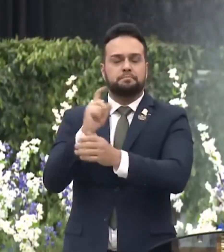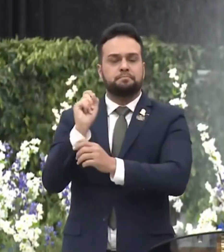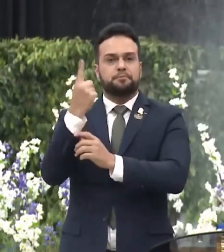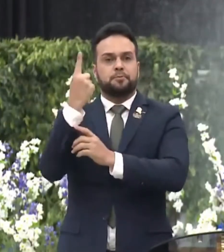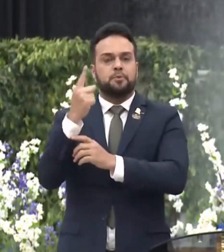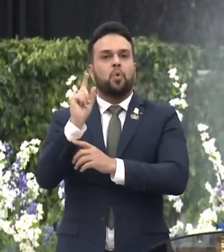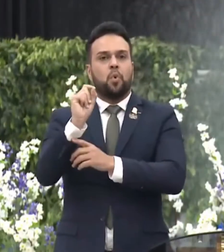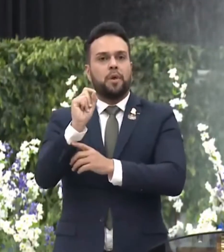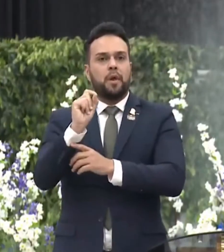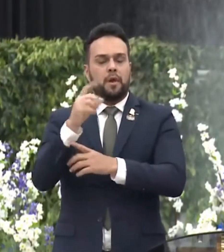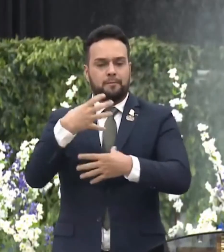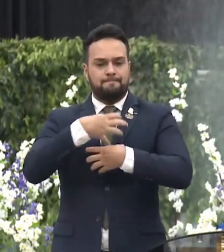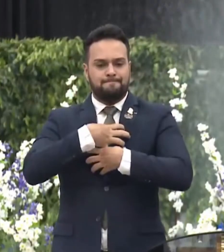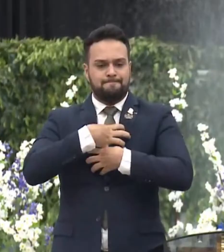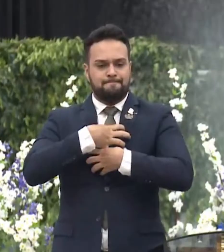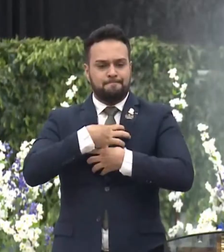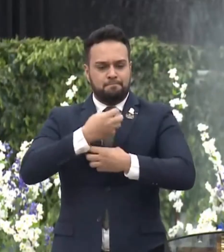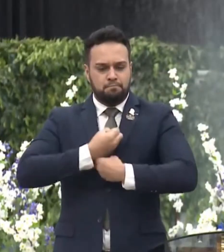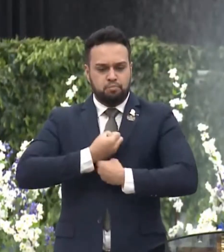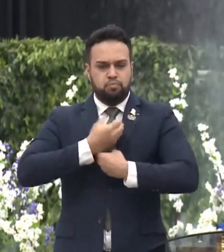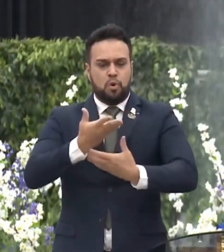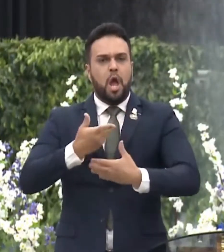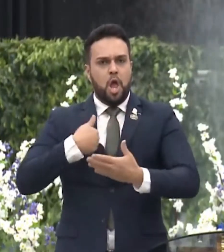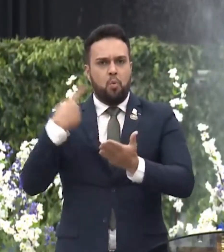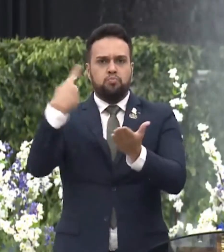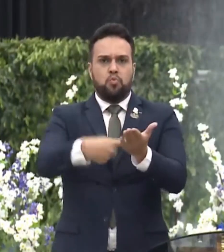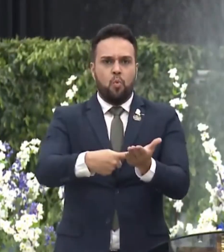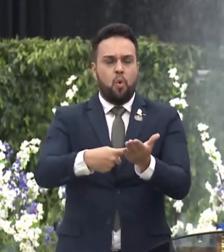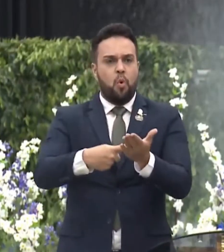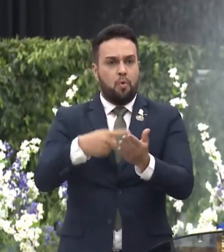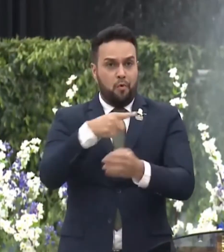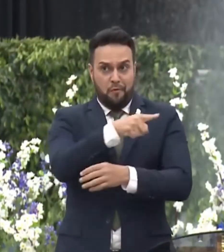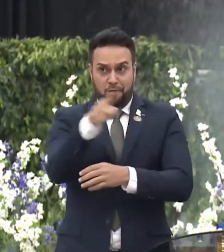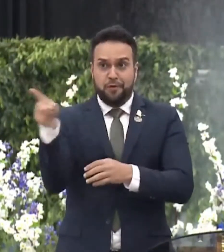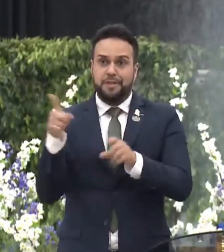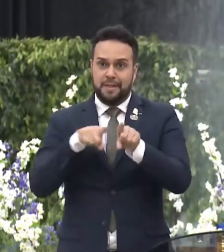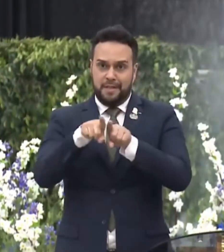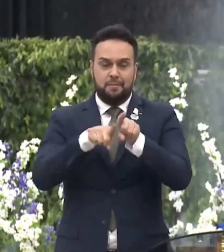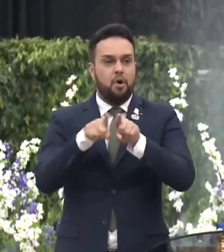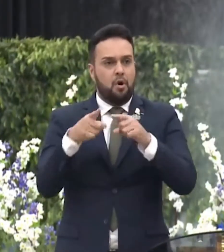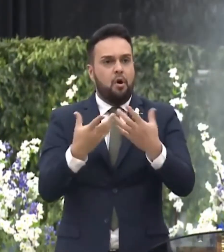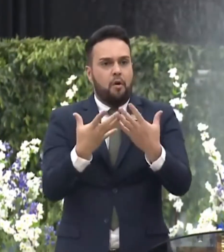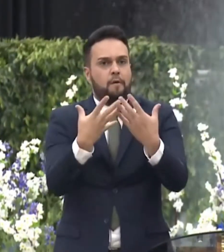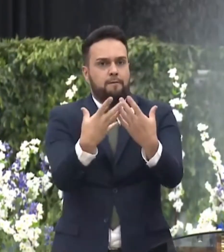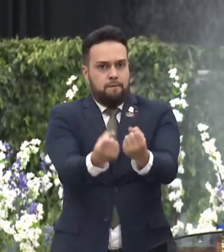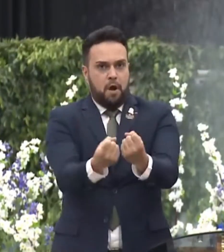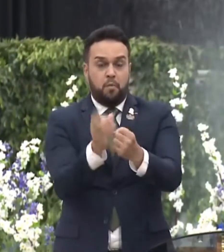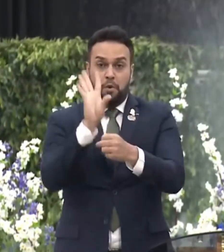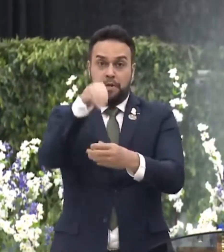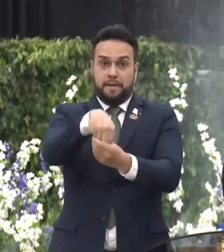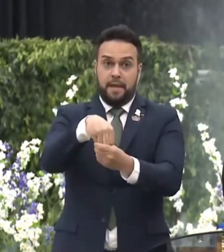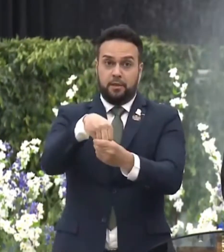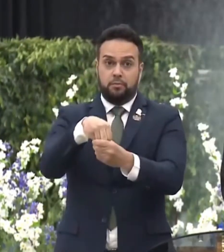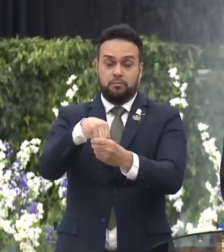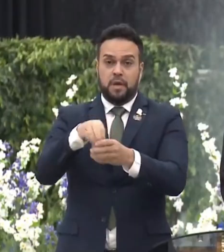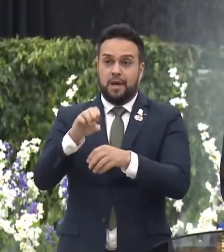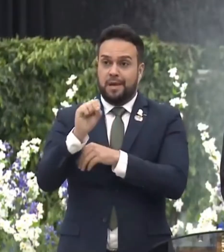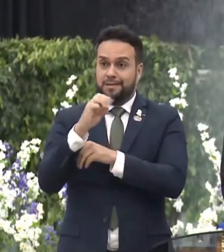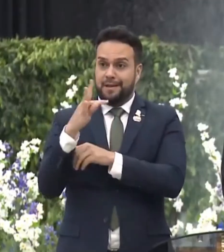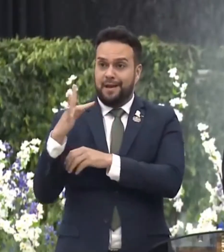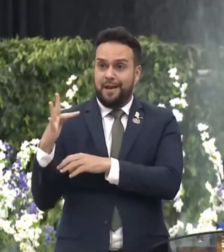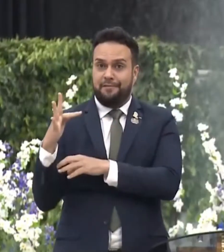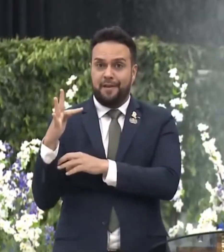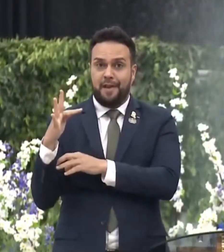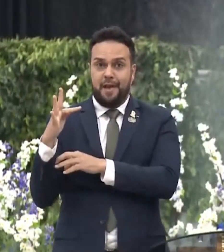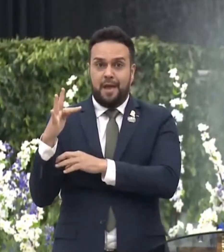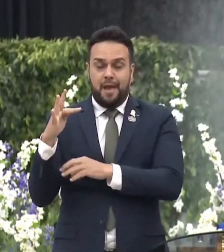que eu assumi um compromisso com vocês, nossos irmãos. Vamos ter no Supremo Tribunal Federal